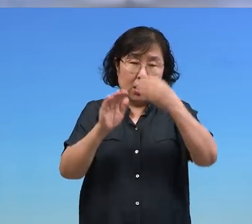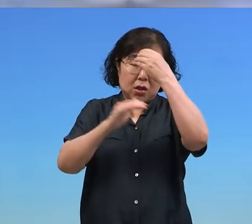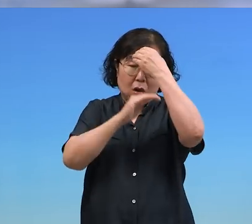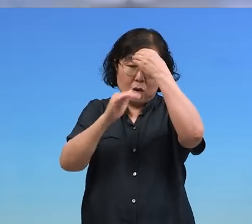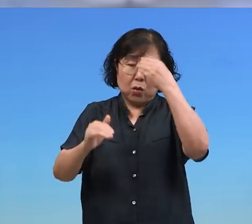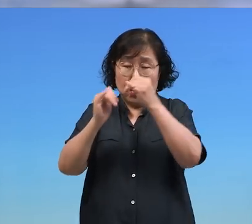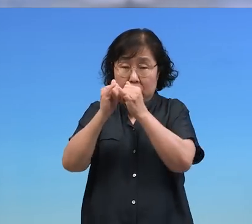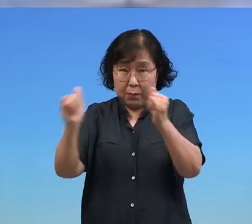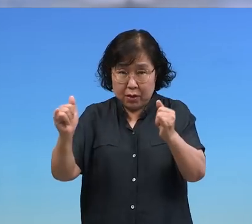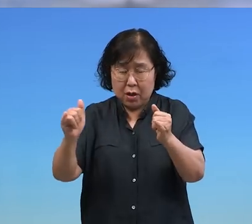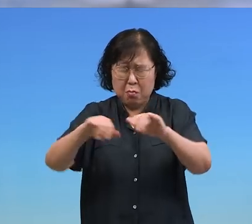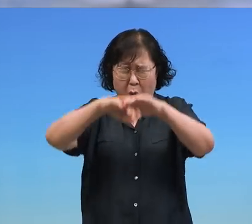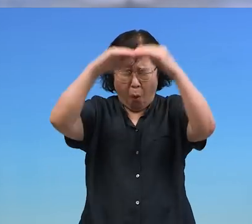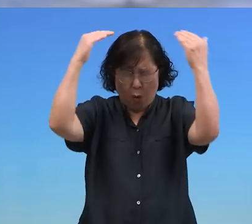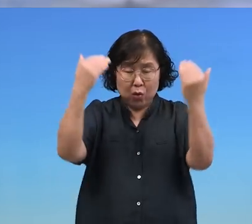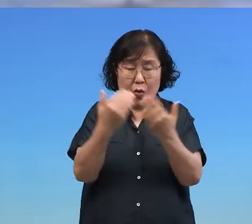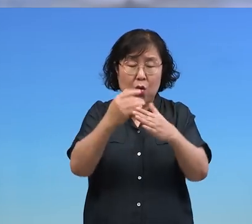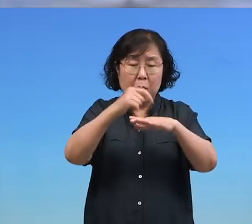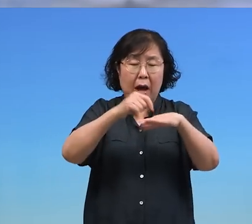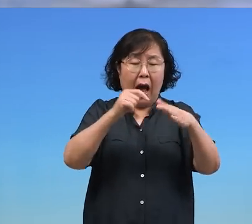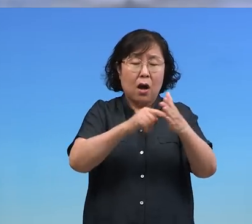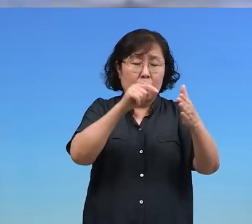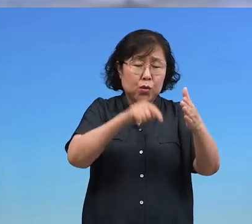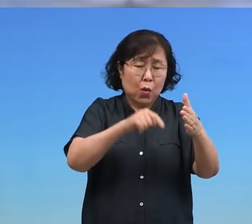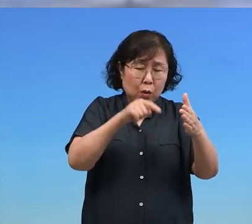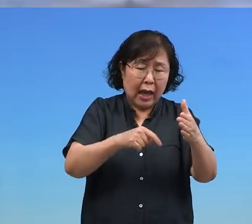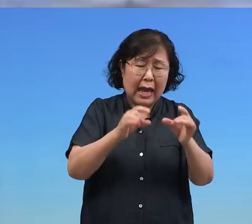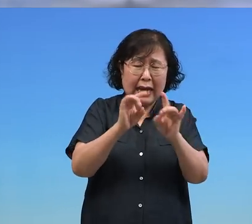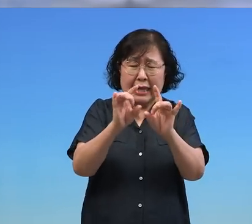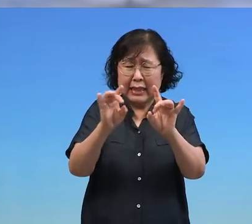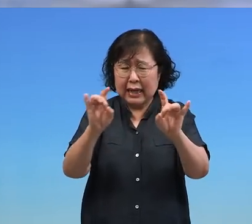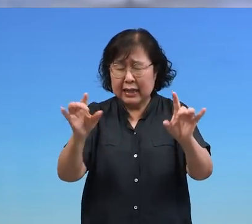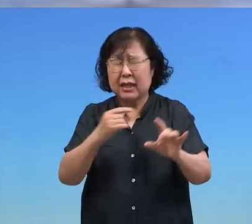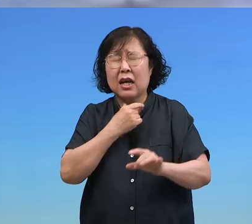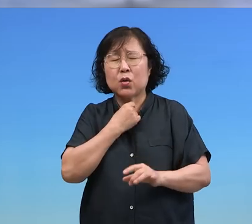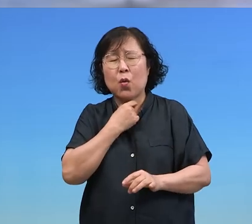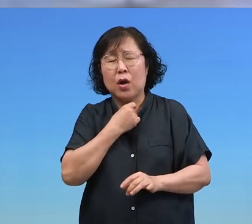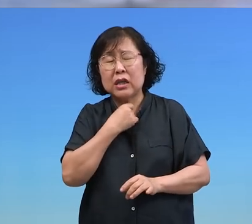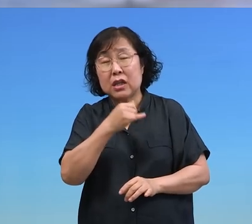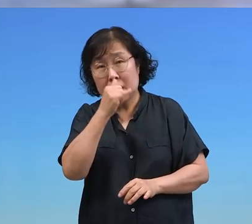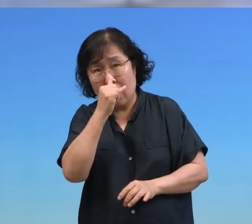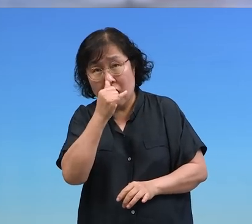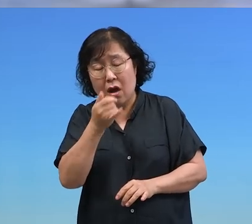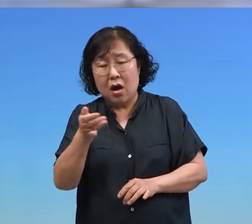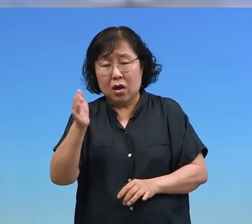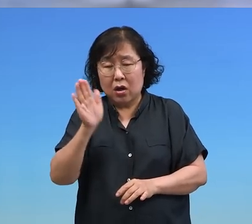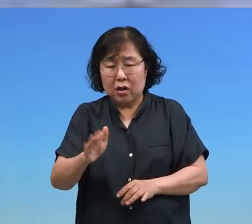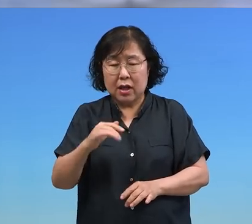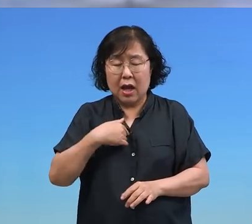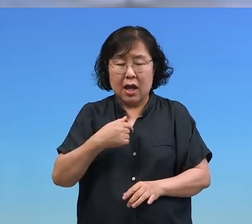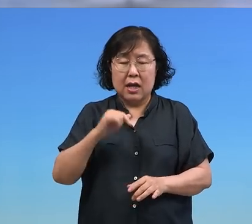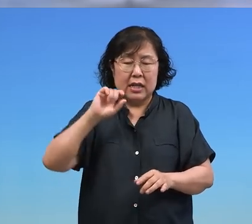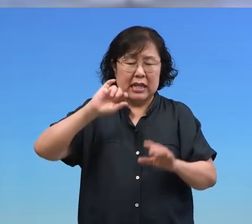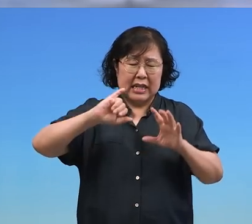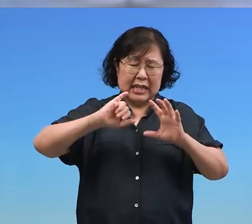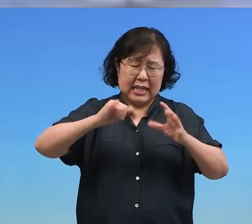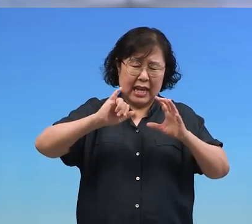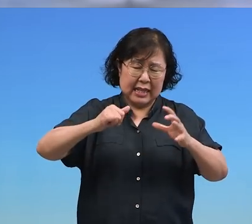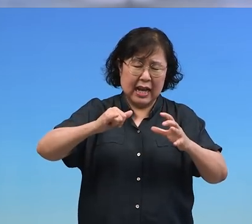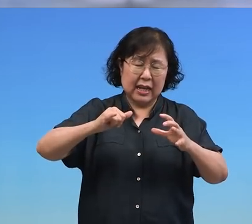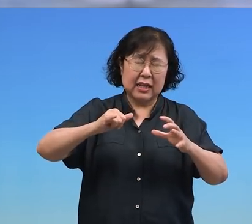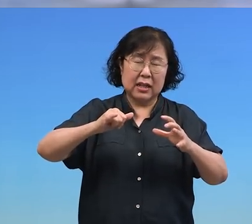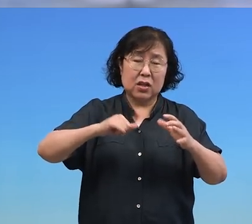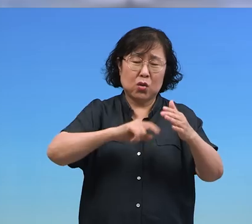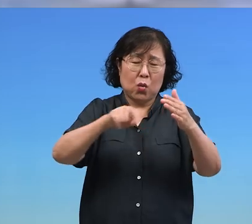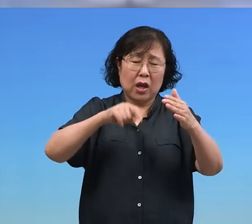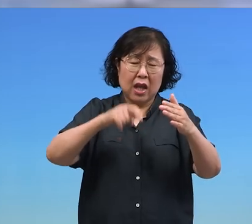마음의 소원이 있으실 텐데 세상 사례가 얼마나 힘들고 어렵고 실력에 비해서 참 성공하기 어려운